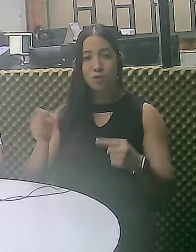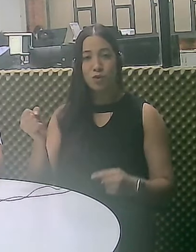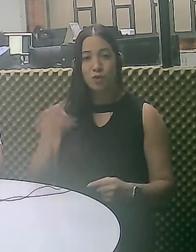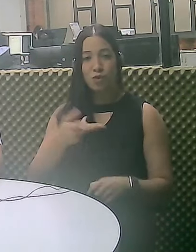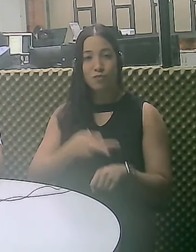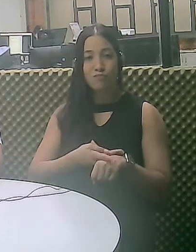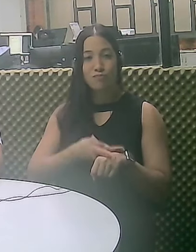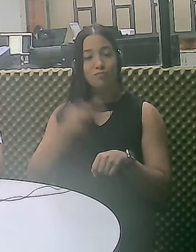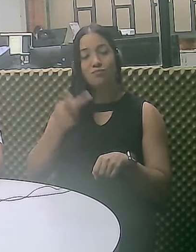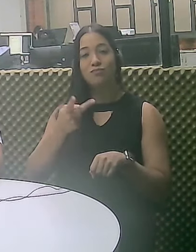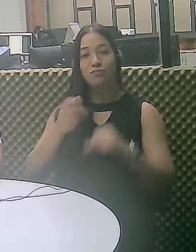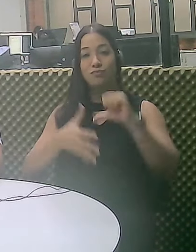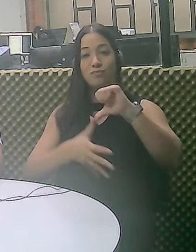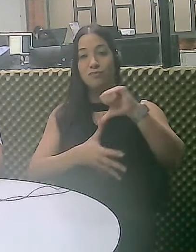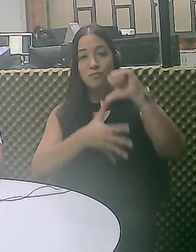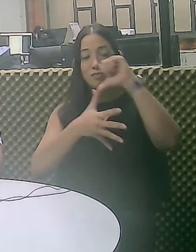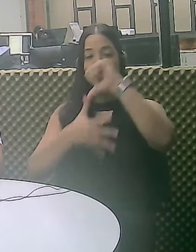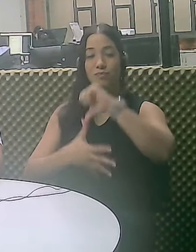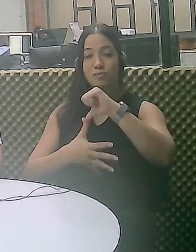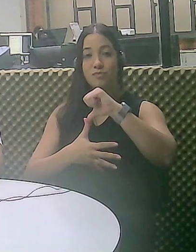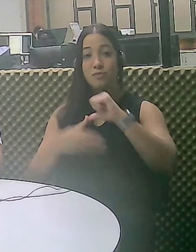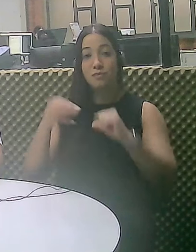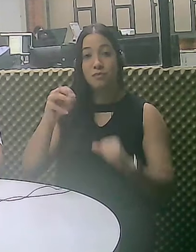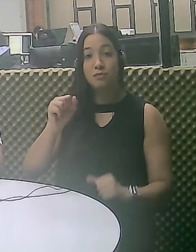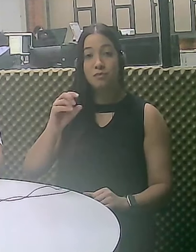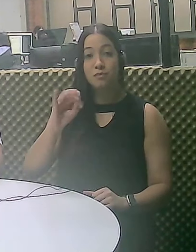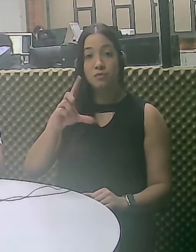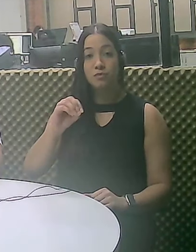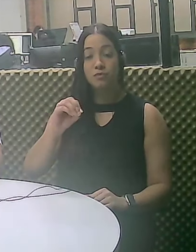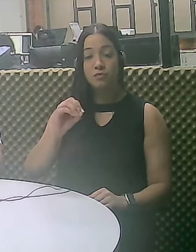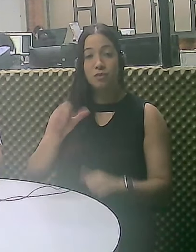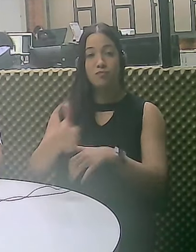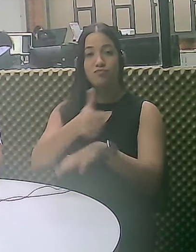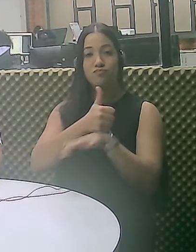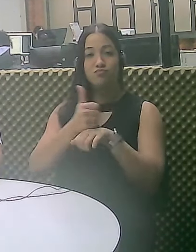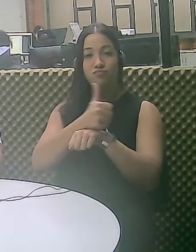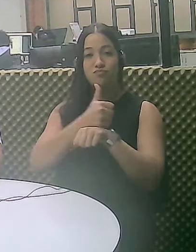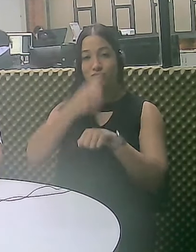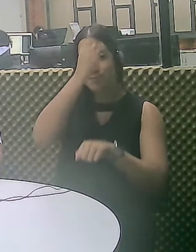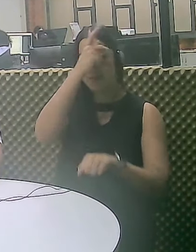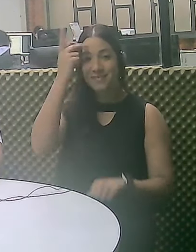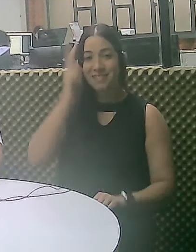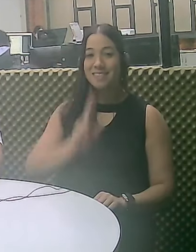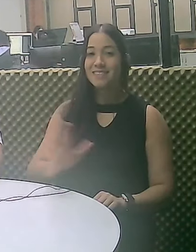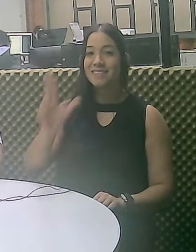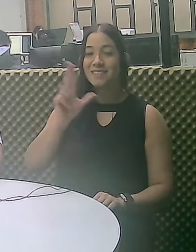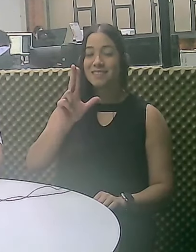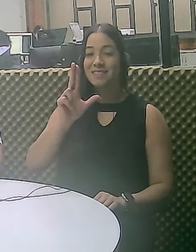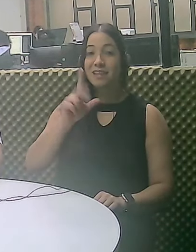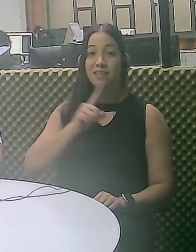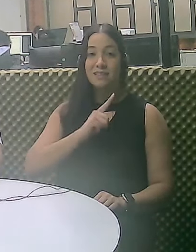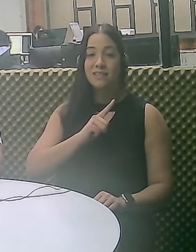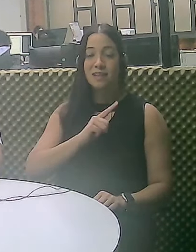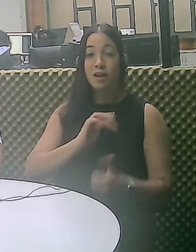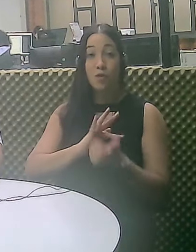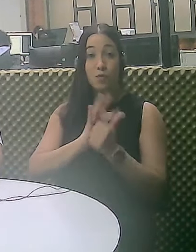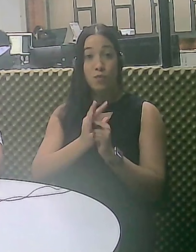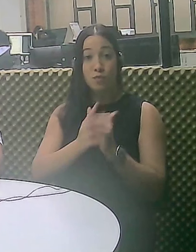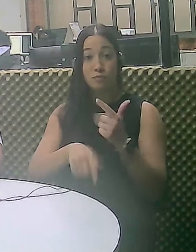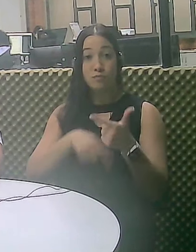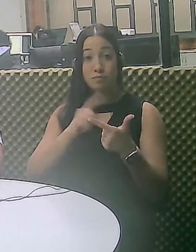um campeonato sul-americano. Marco Túlio integra a equipe de alto rendimento da Prefeitura de Uberlândia, formada por meio da